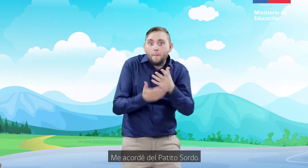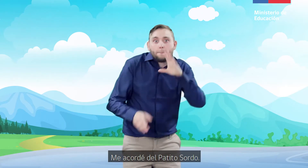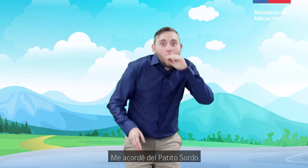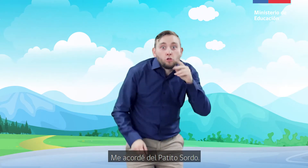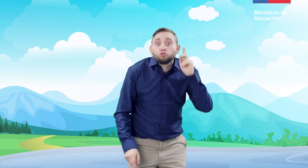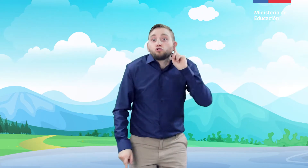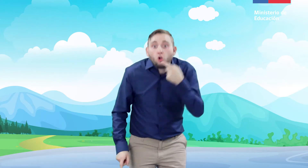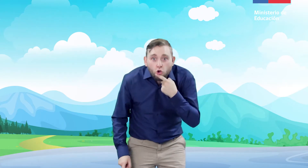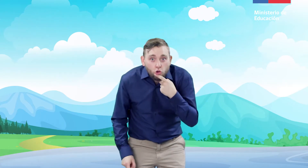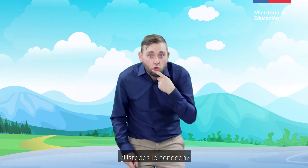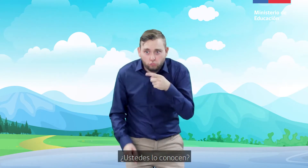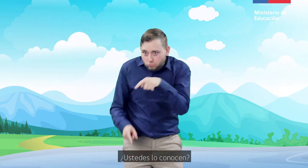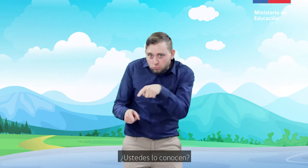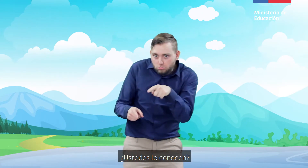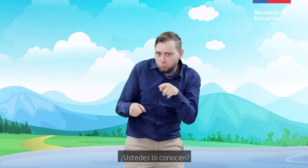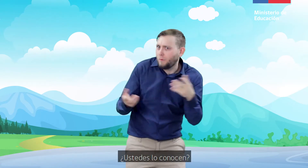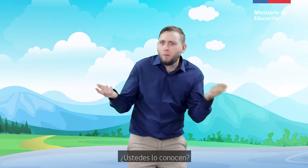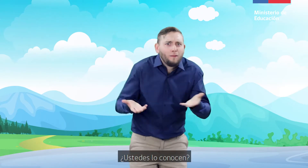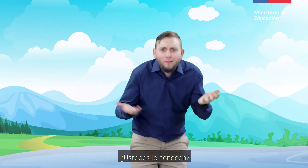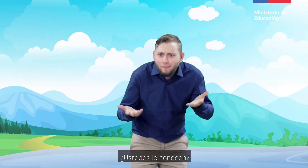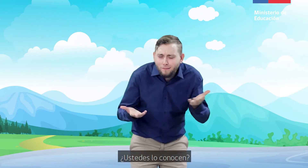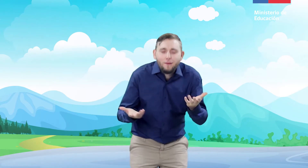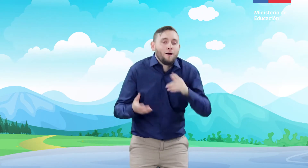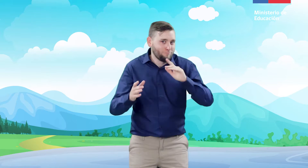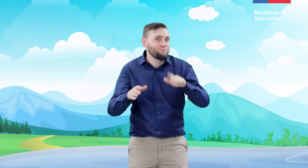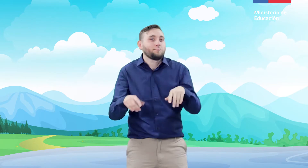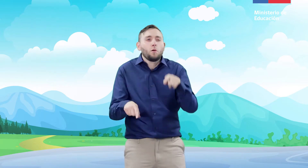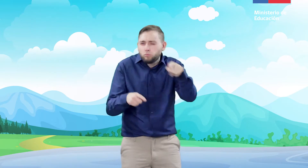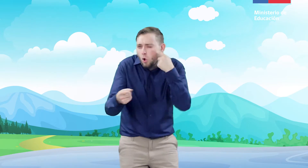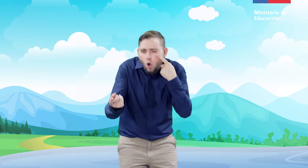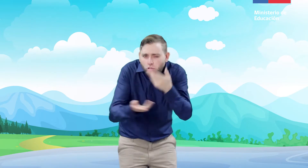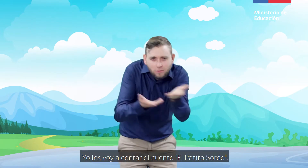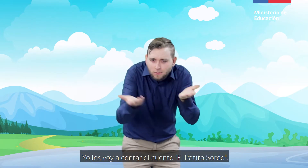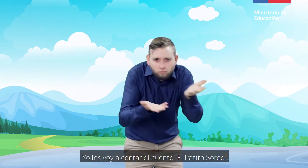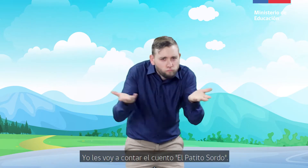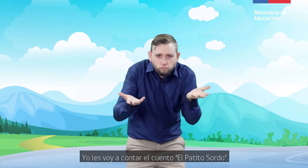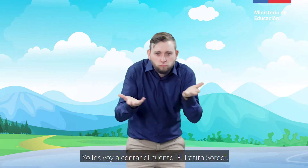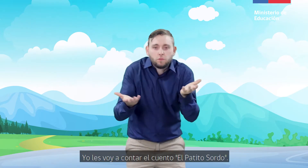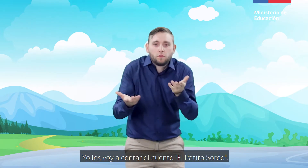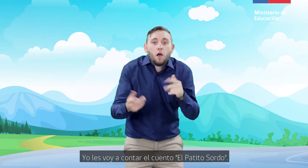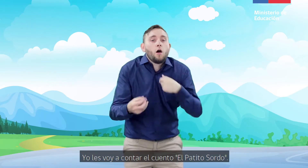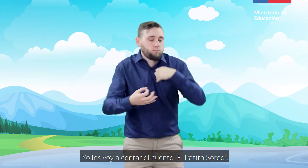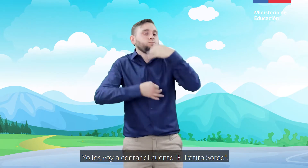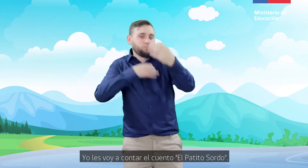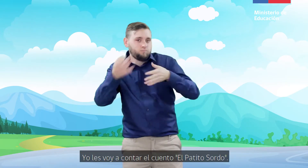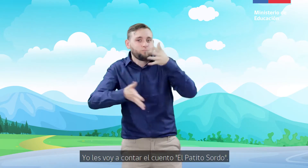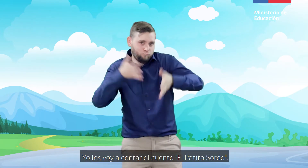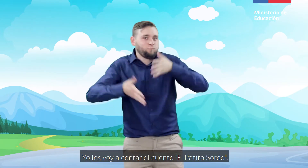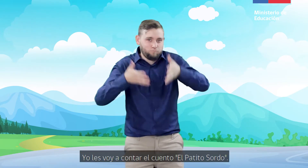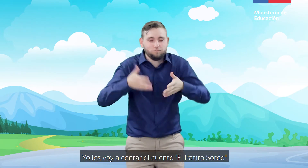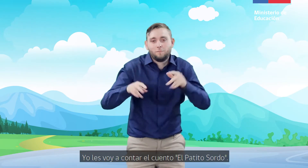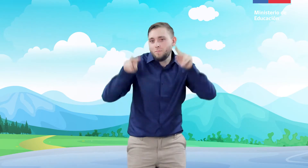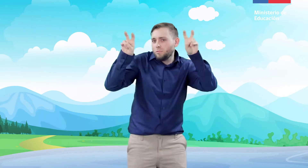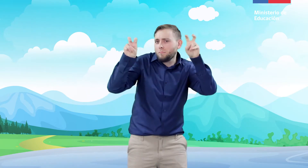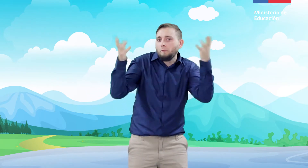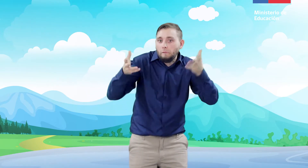sordo. ¿Ustedes lo conocen? Yo les voy a contar el cuento El patito sordo.